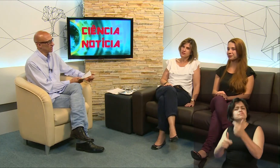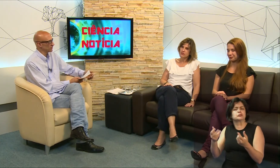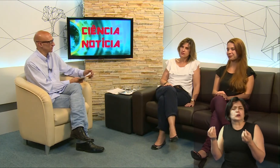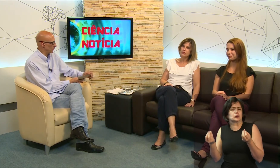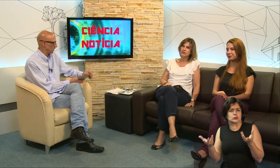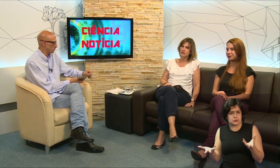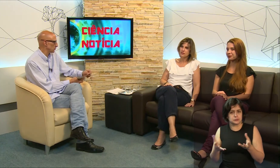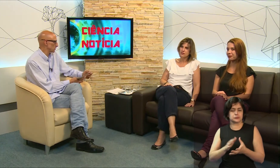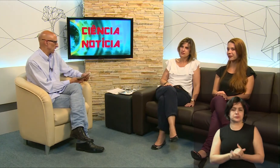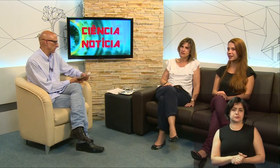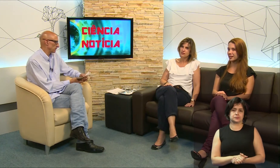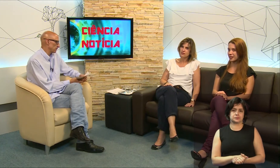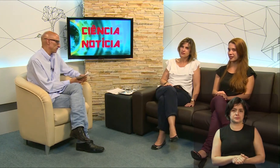de trabalho. Como se dá?